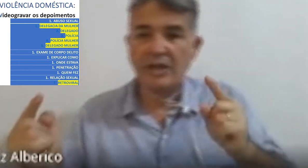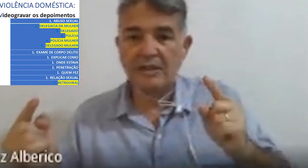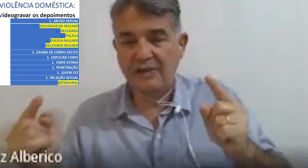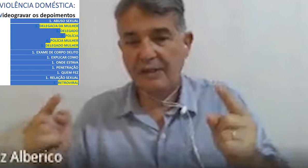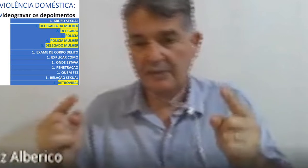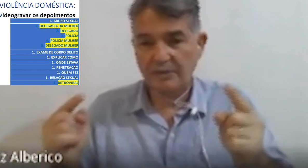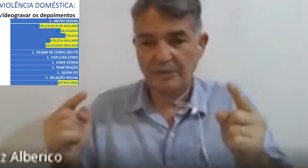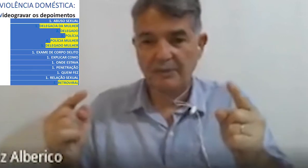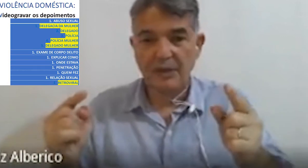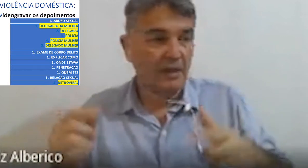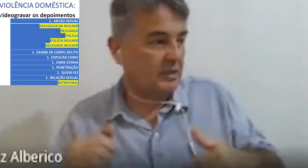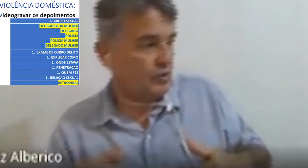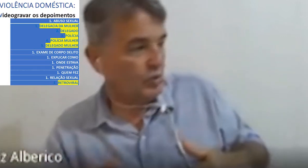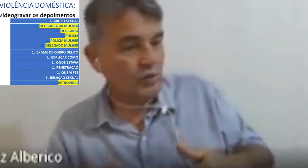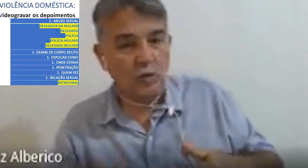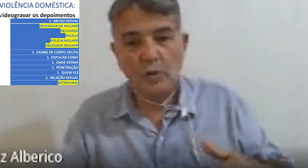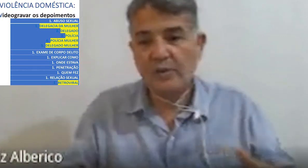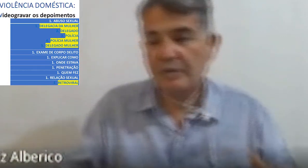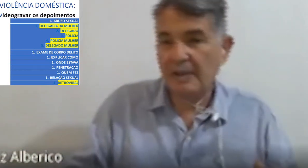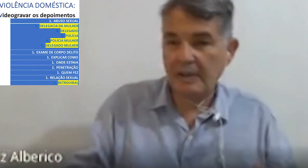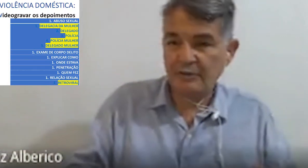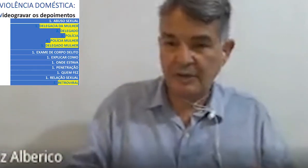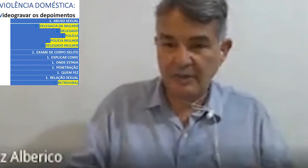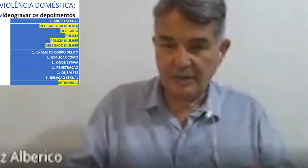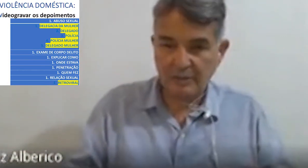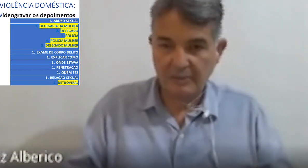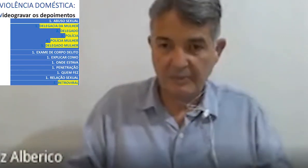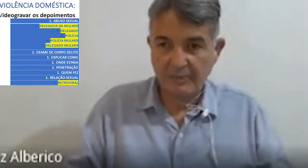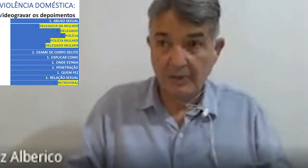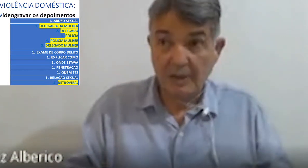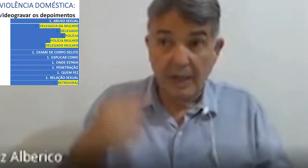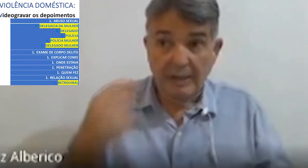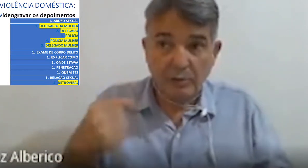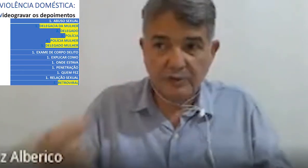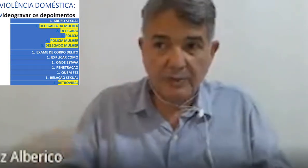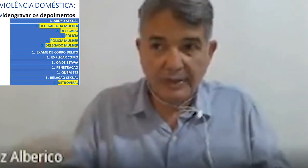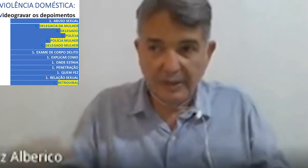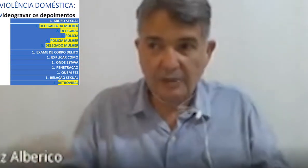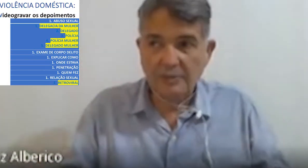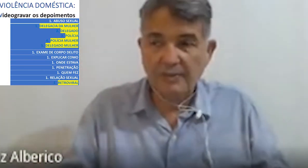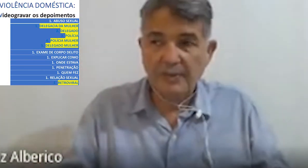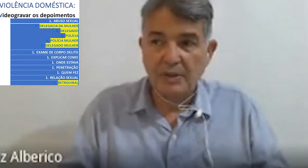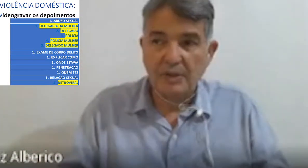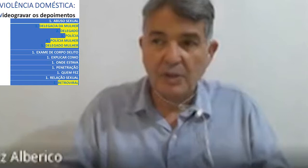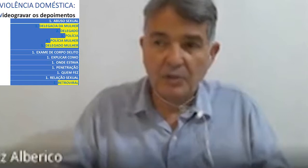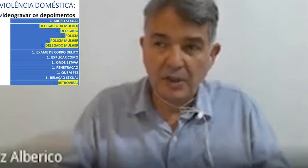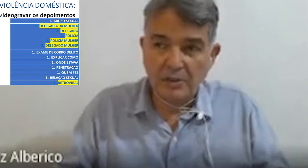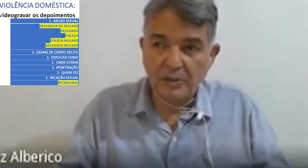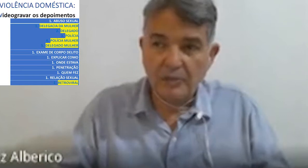está falando. Esse jogo de corpo também ele é fundamental. É tão fundamental que eu tenho